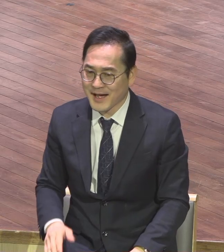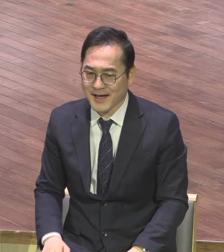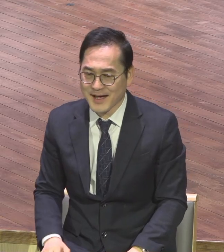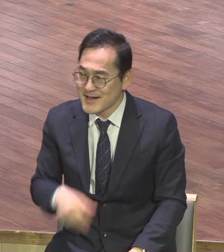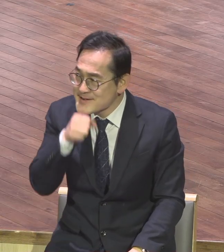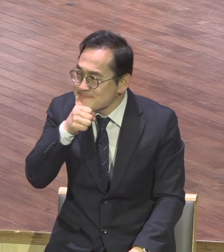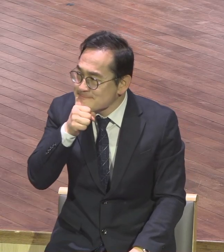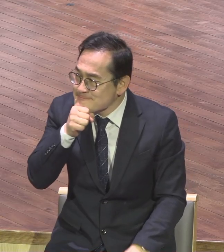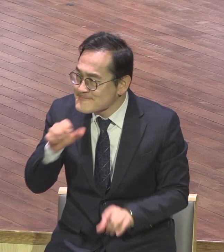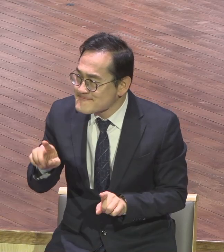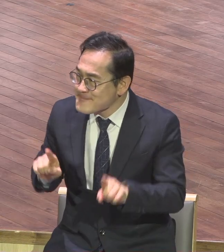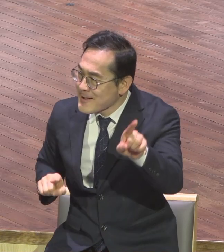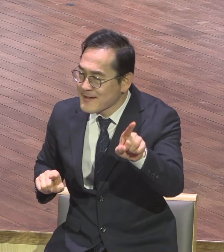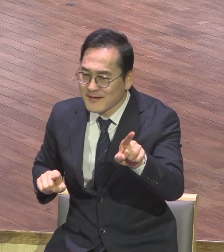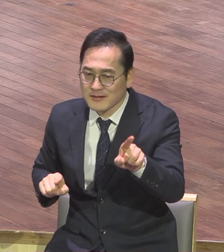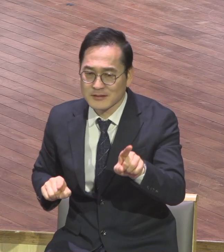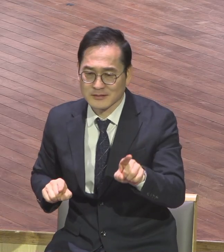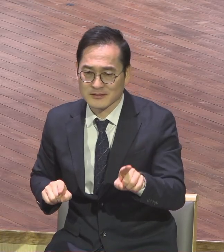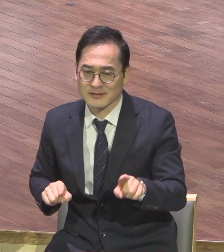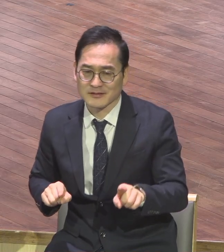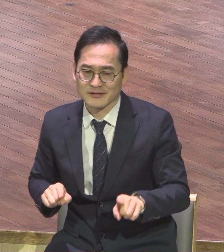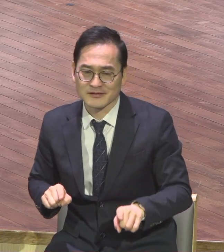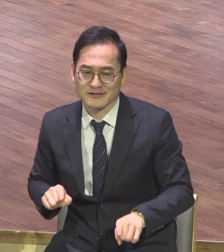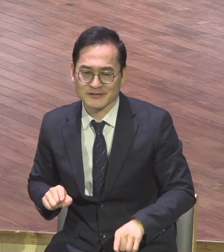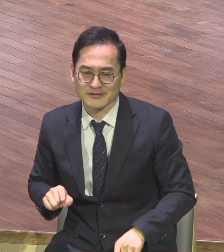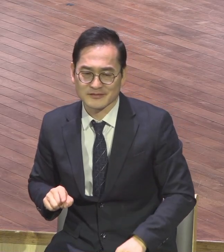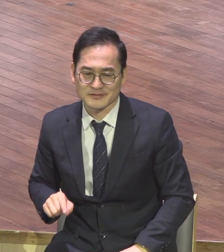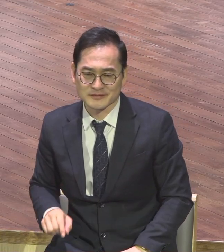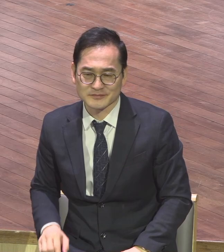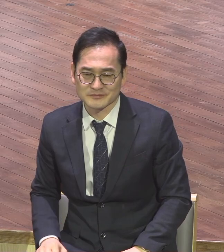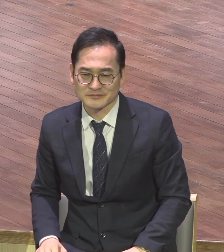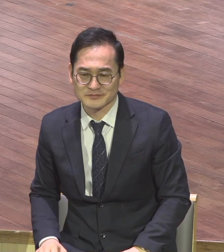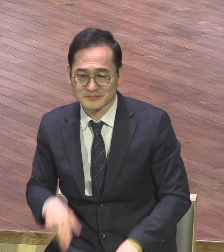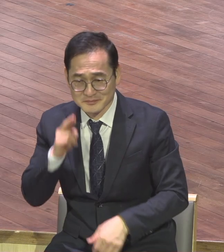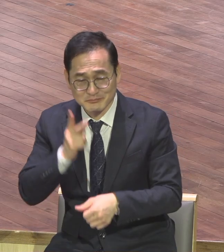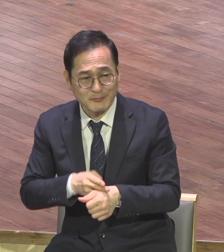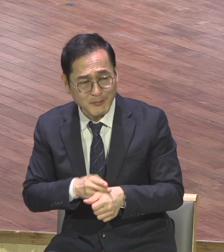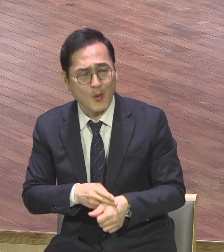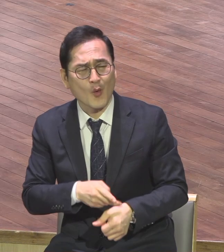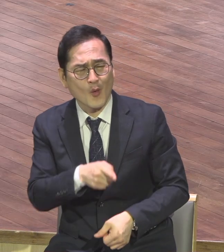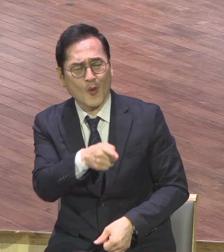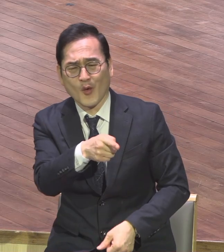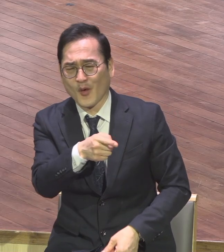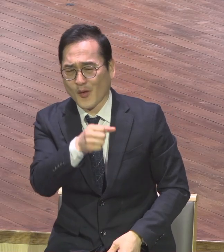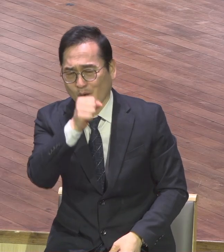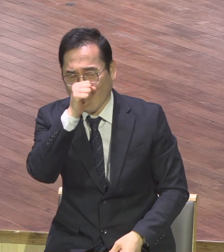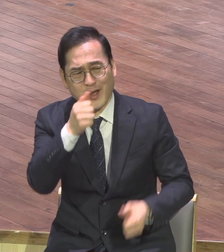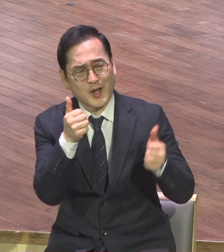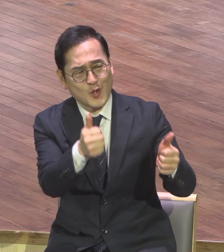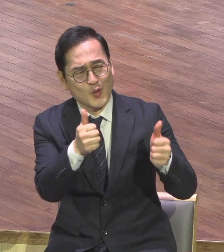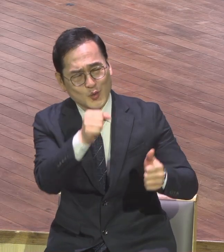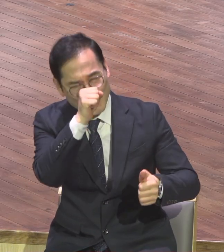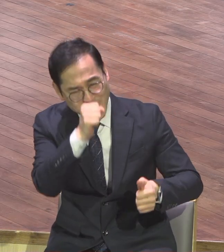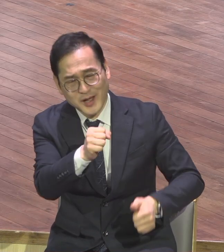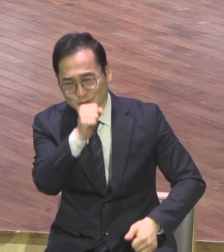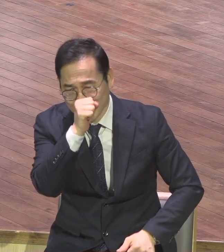시기와 질투로 했습니다. 그런데 바울은 이런 것을 다 모여 어떤 모습이든